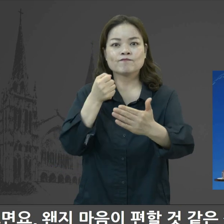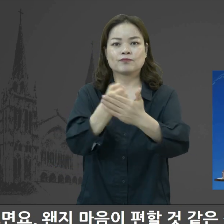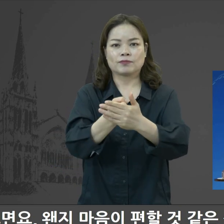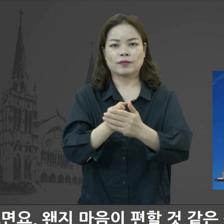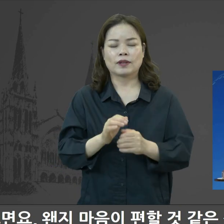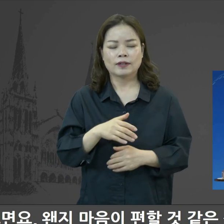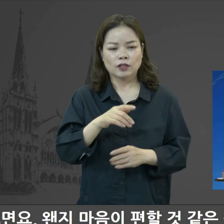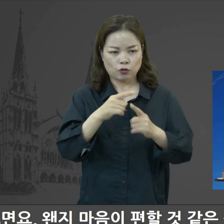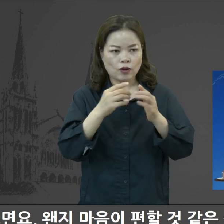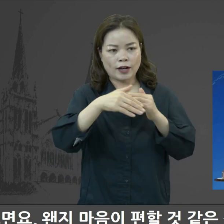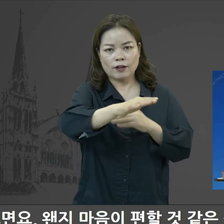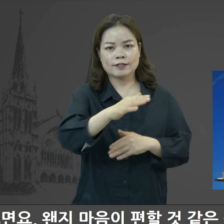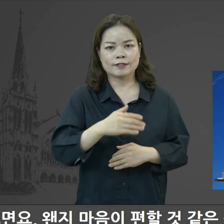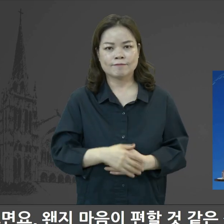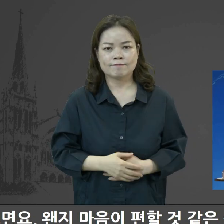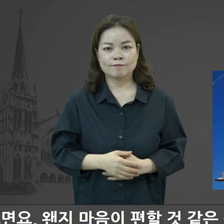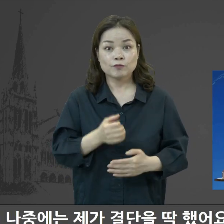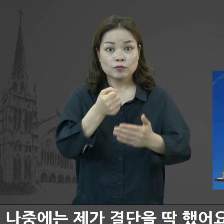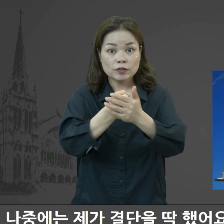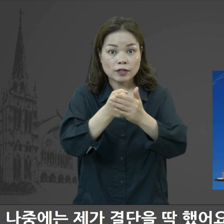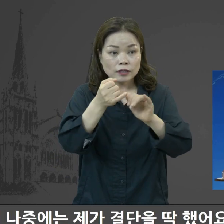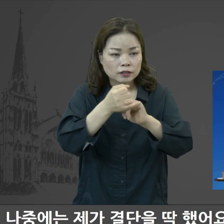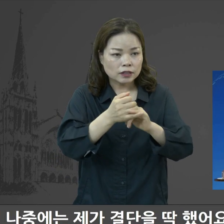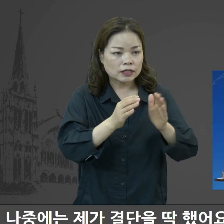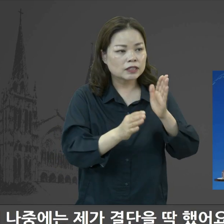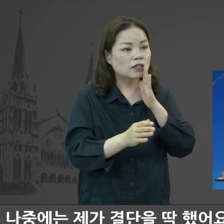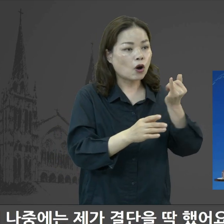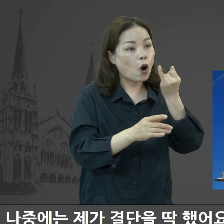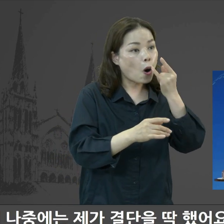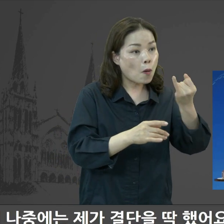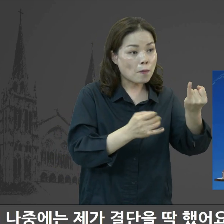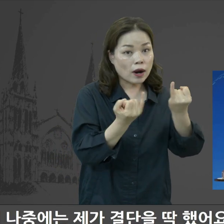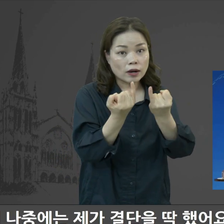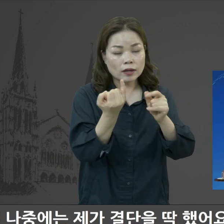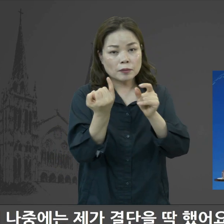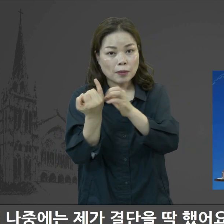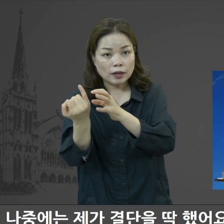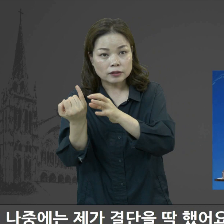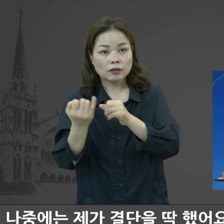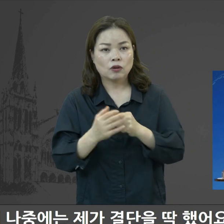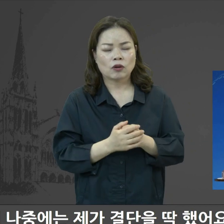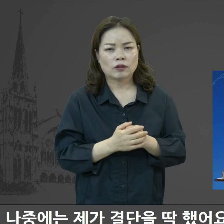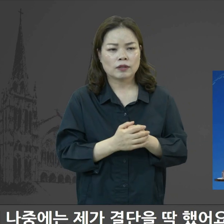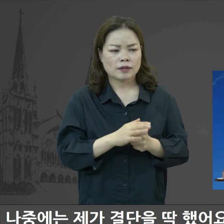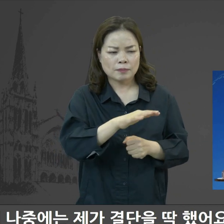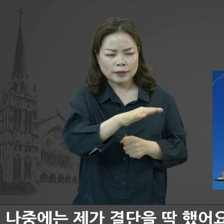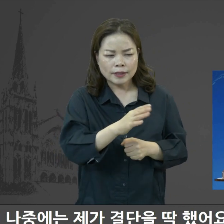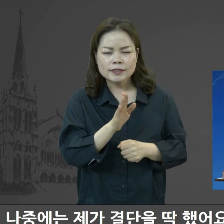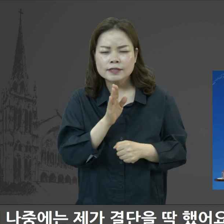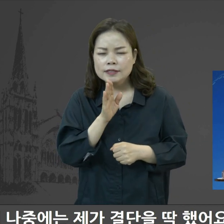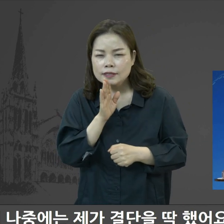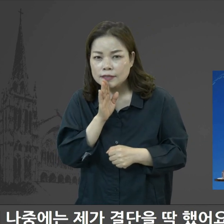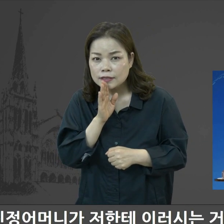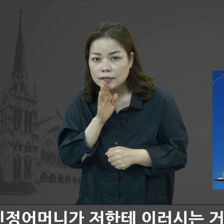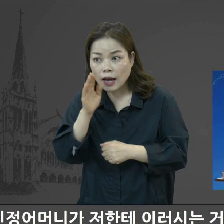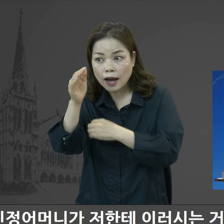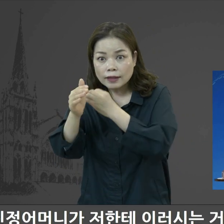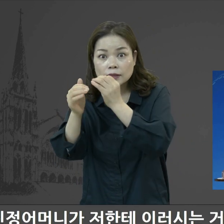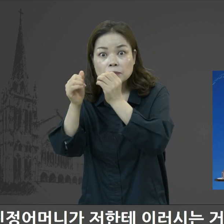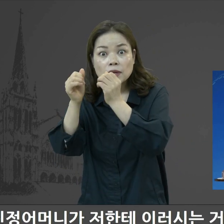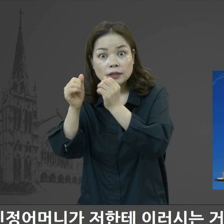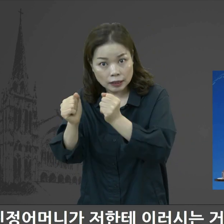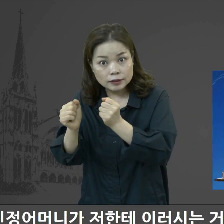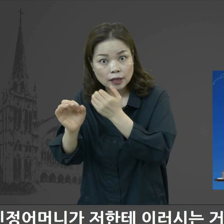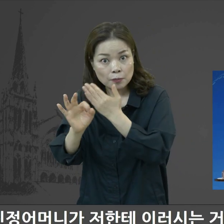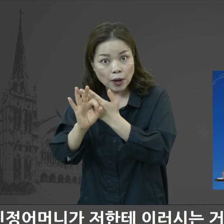했어요. 나가야지. 그런데 그때 저희 친정어머니가 저한테 이러시는 거예요. 만약에 진짜로 하나님이